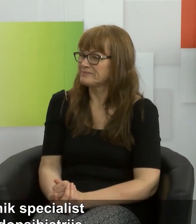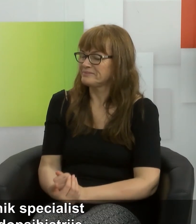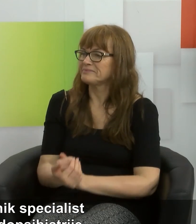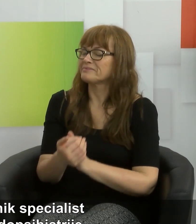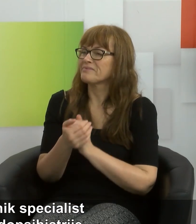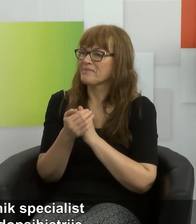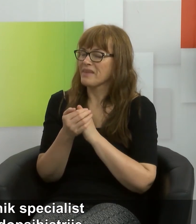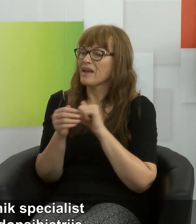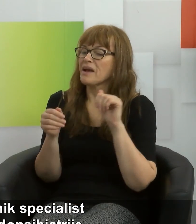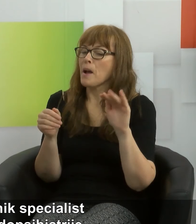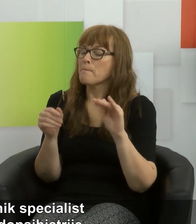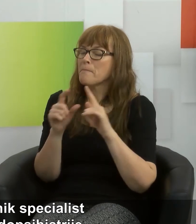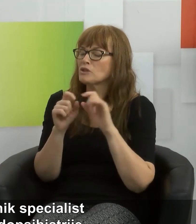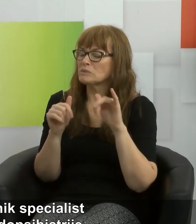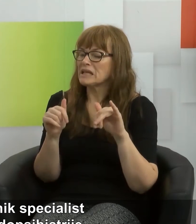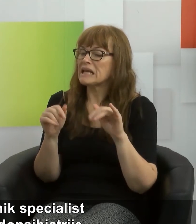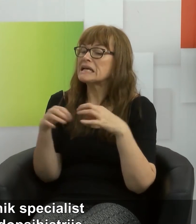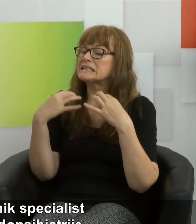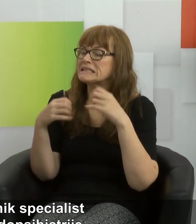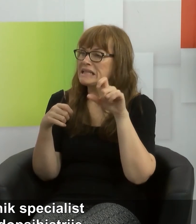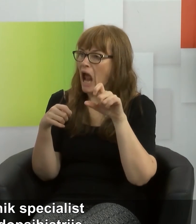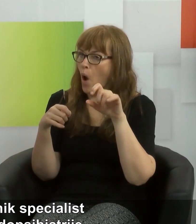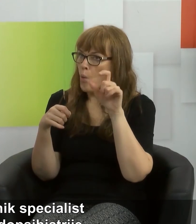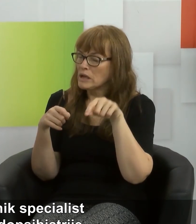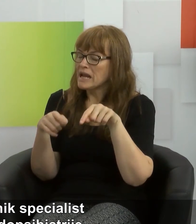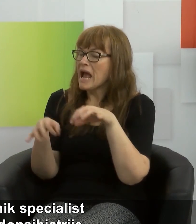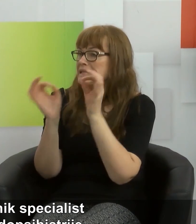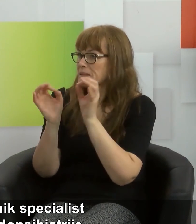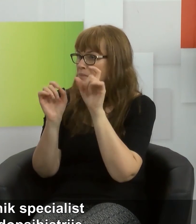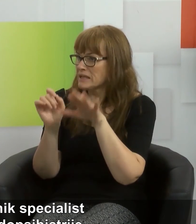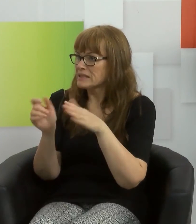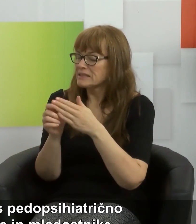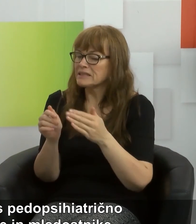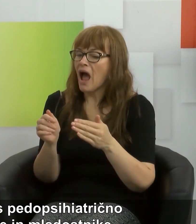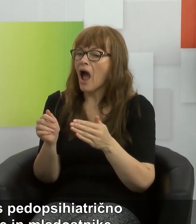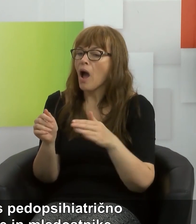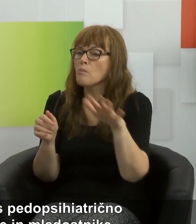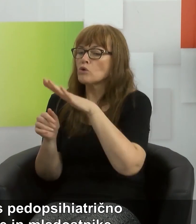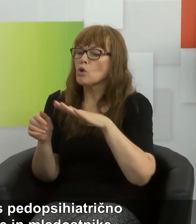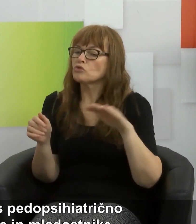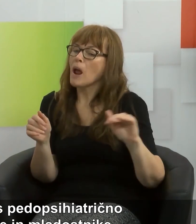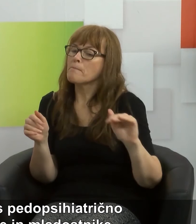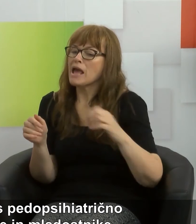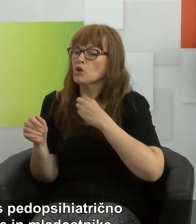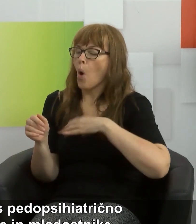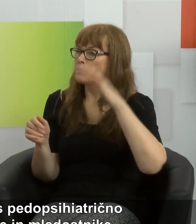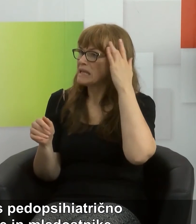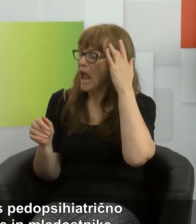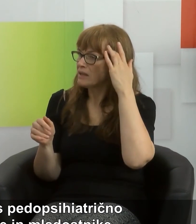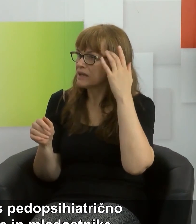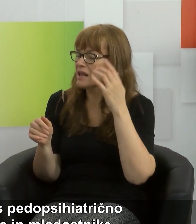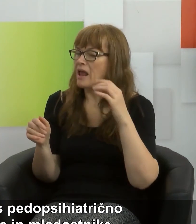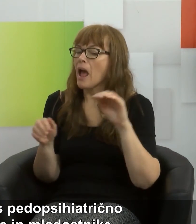pedopsihiater. Ja, to je pa zdravnik, specialist za področje pedopsihiatrije, to pomeni, da dela z